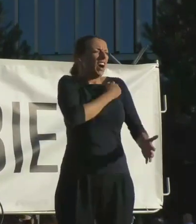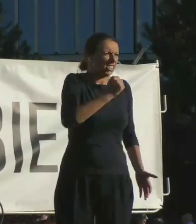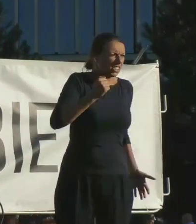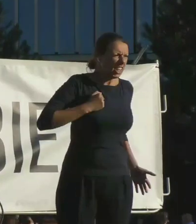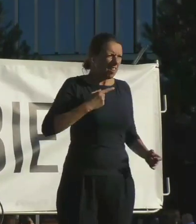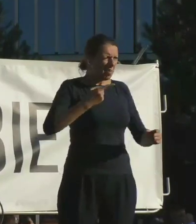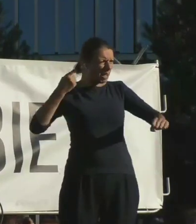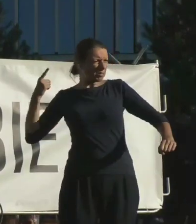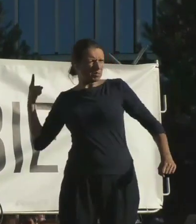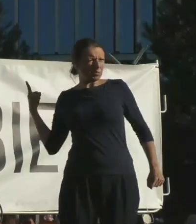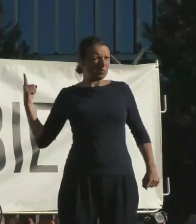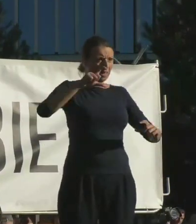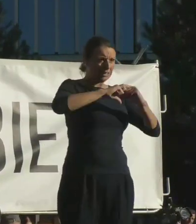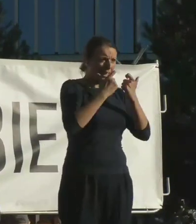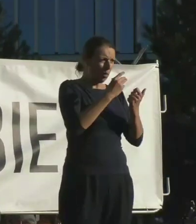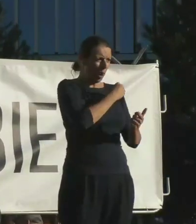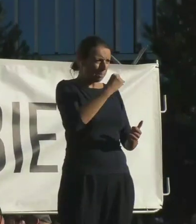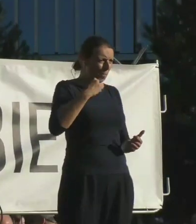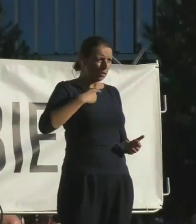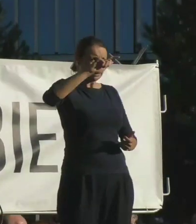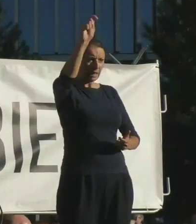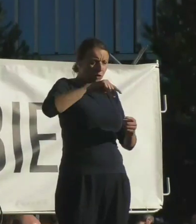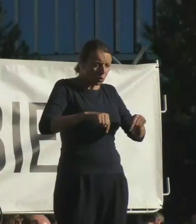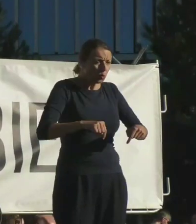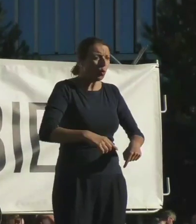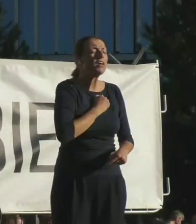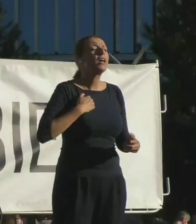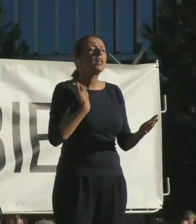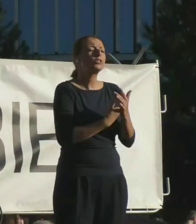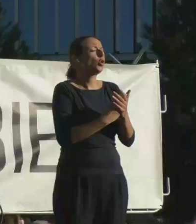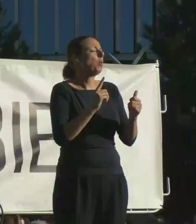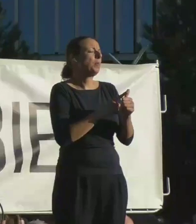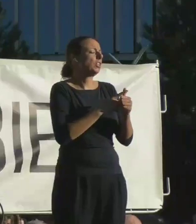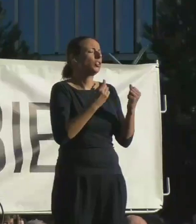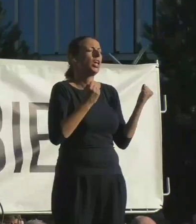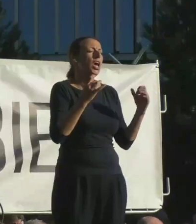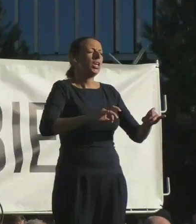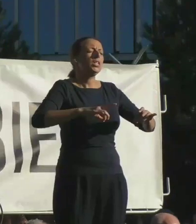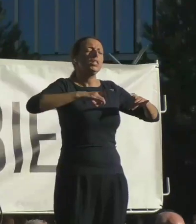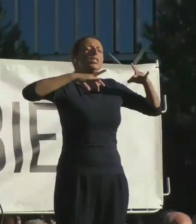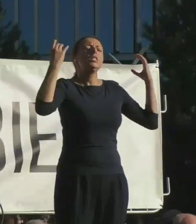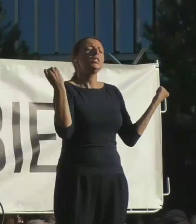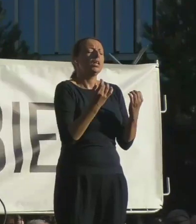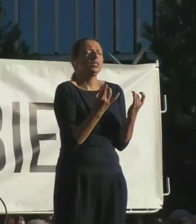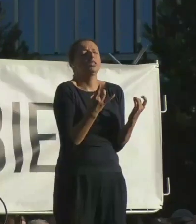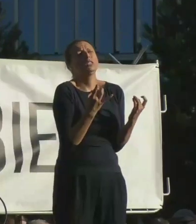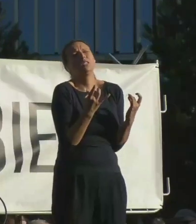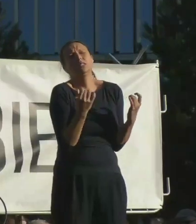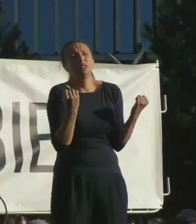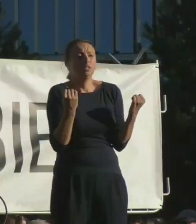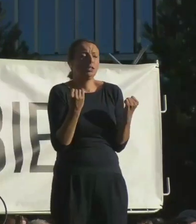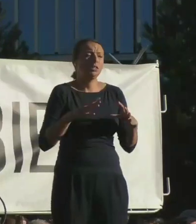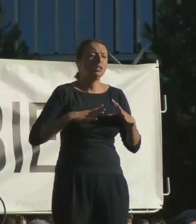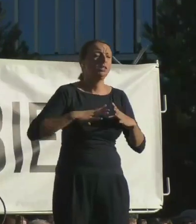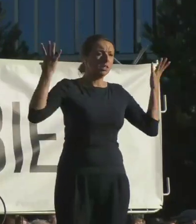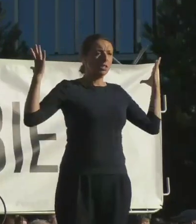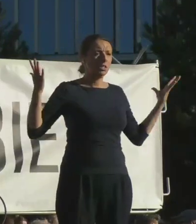przez całą Polskę. Po pierwsze z totalnego wkurwu, z totalnej wściekłości.